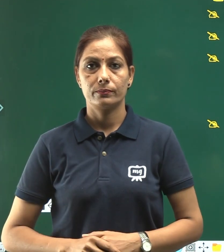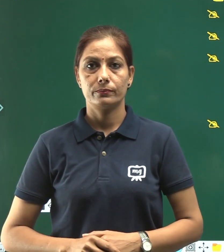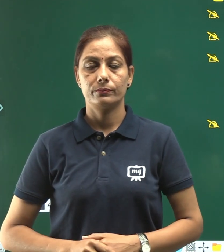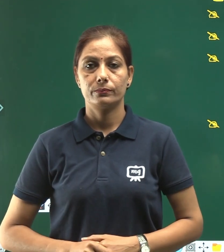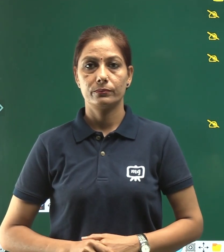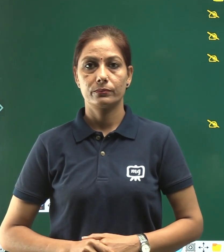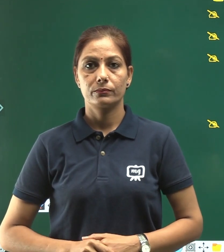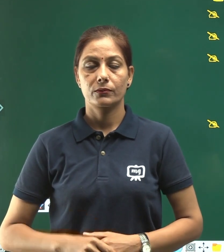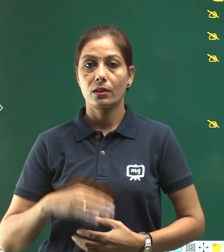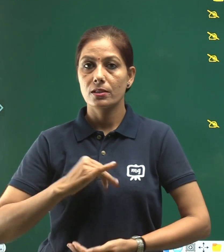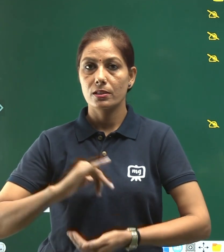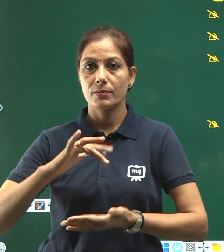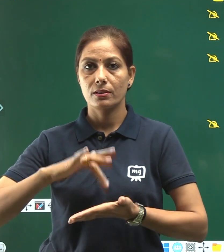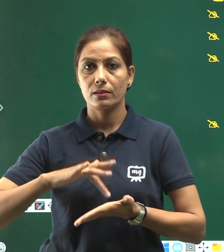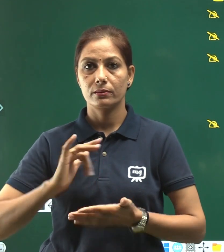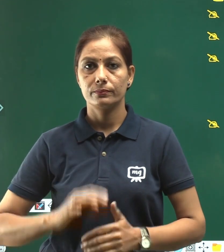जन्म स्थान